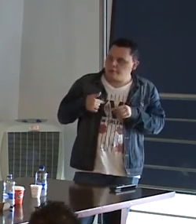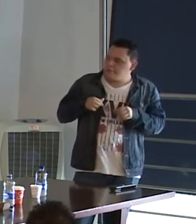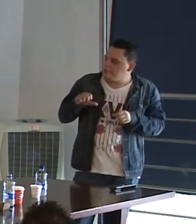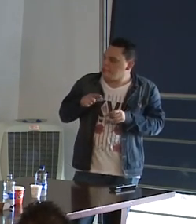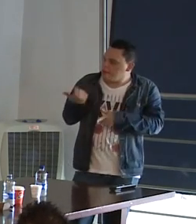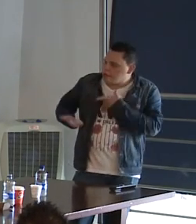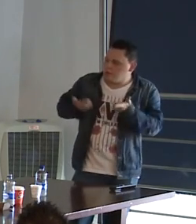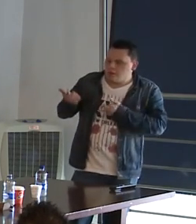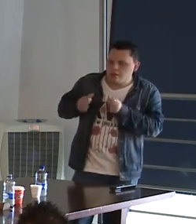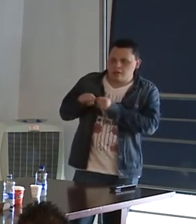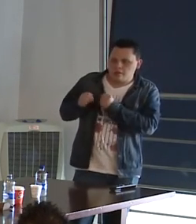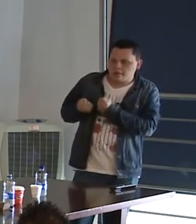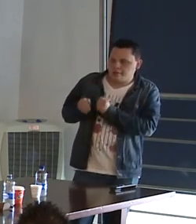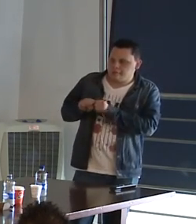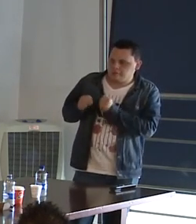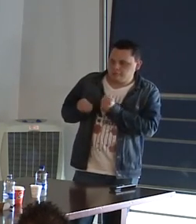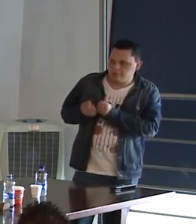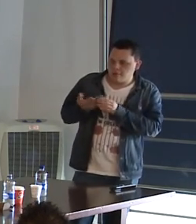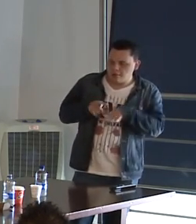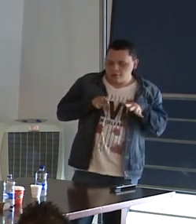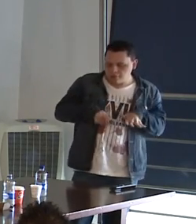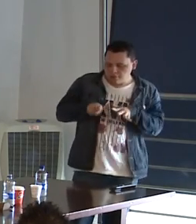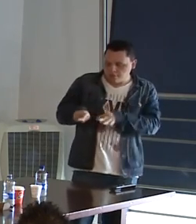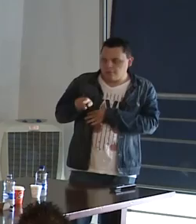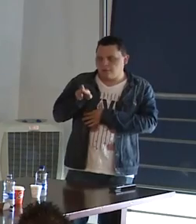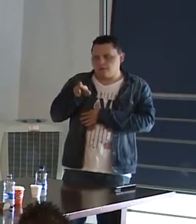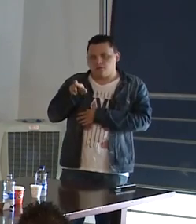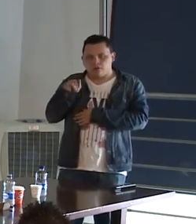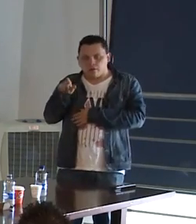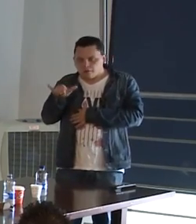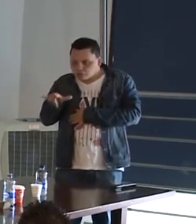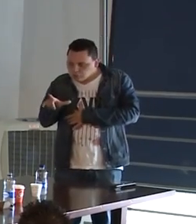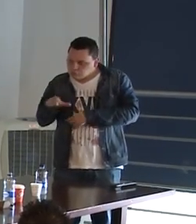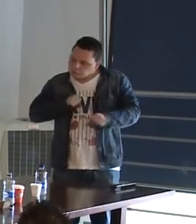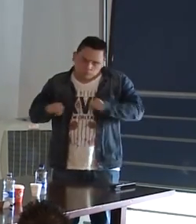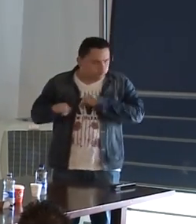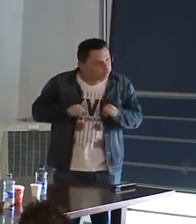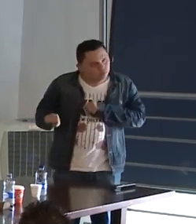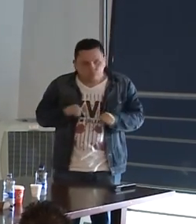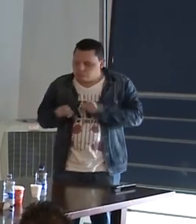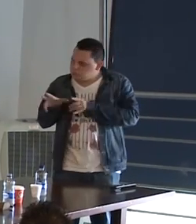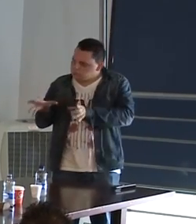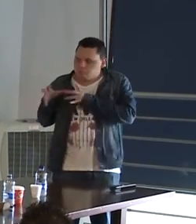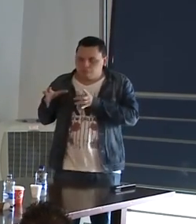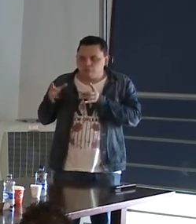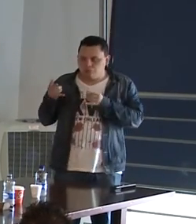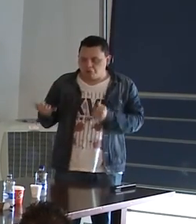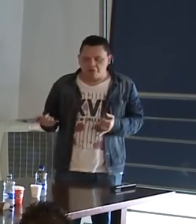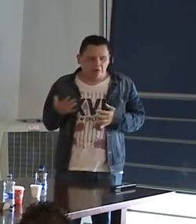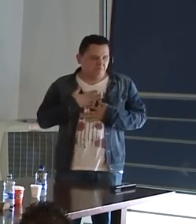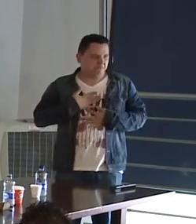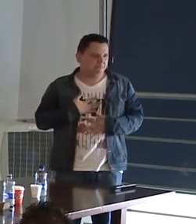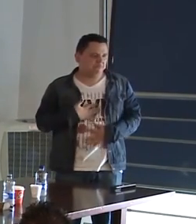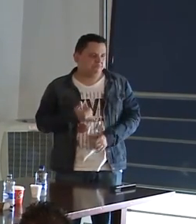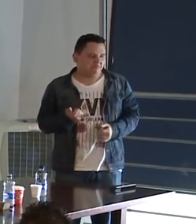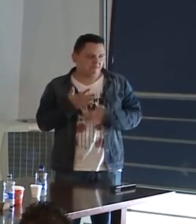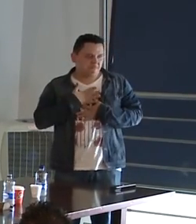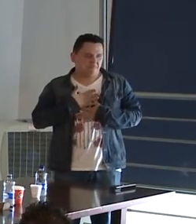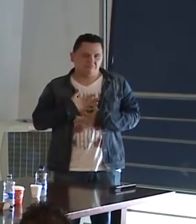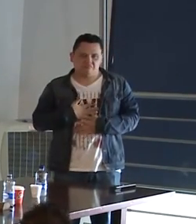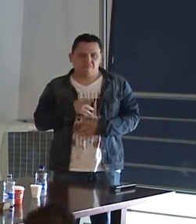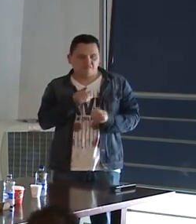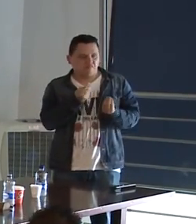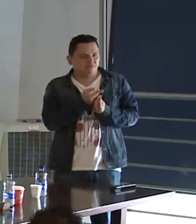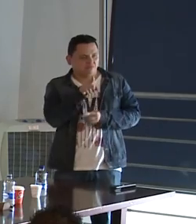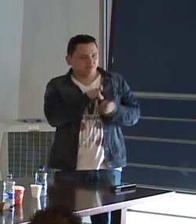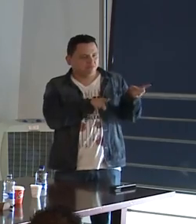salones, estuvimos varios semestres con Raúl en unos ajites. No, hoy estamos re bacán, ¿cierto? aquí están varios